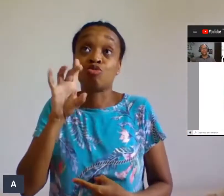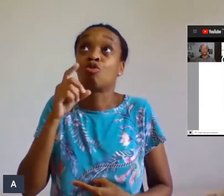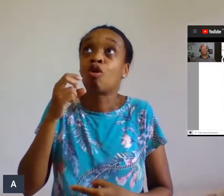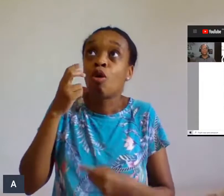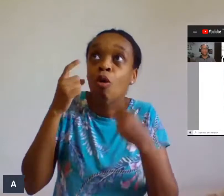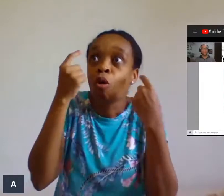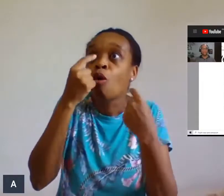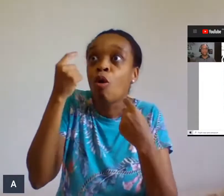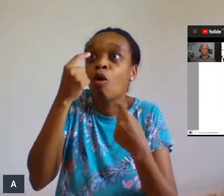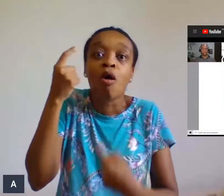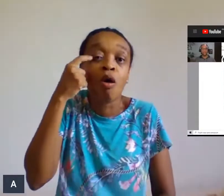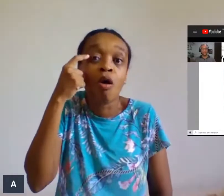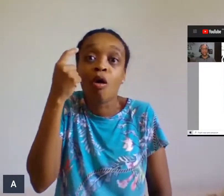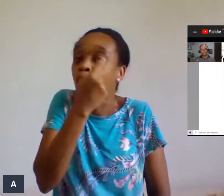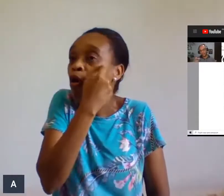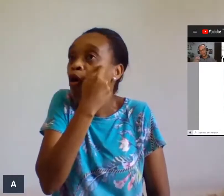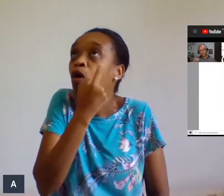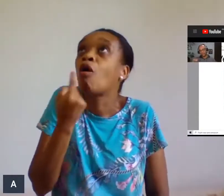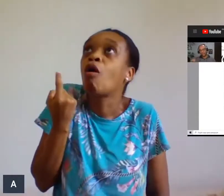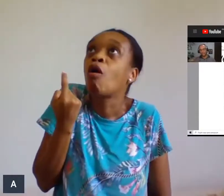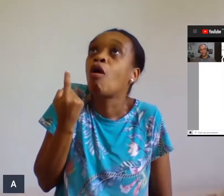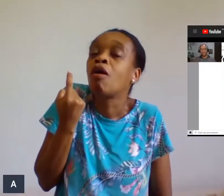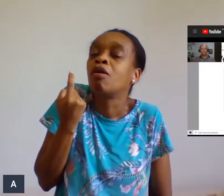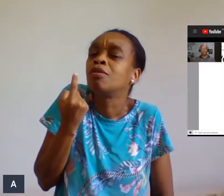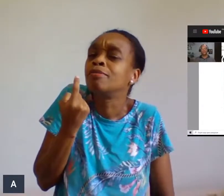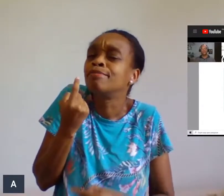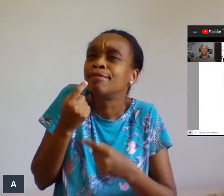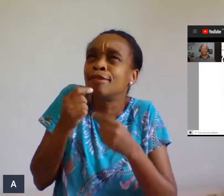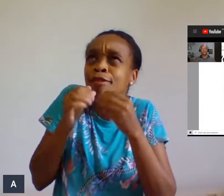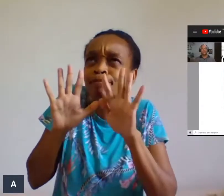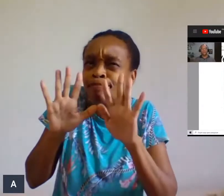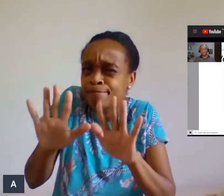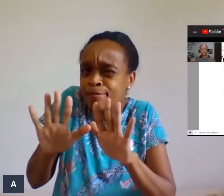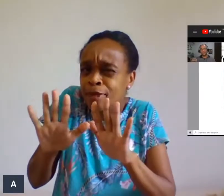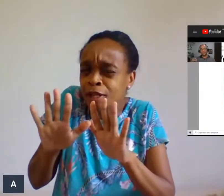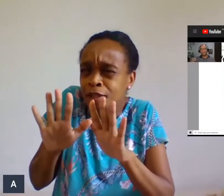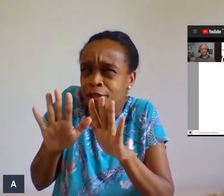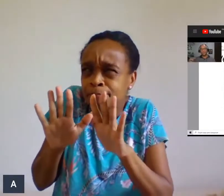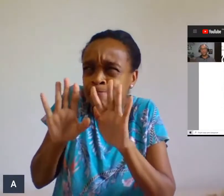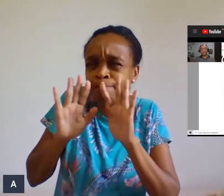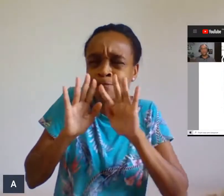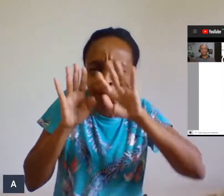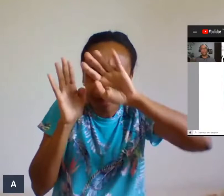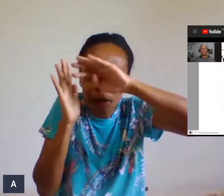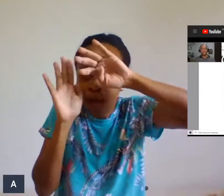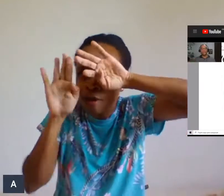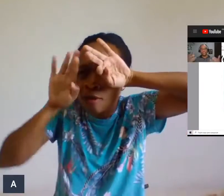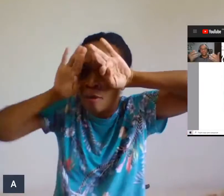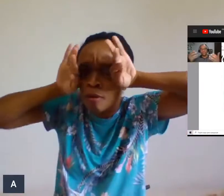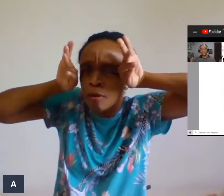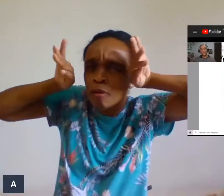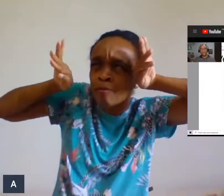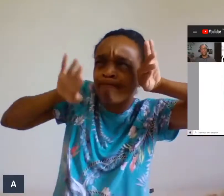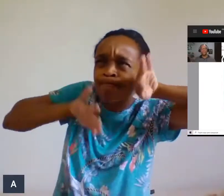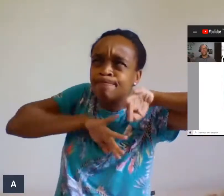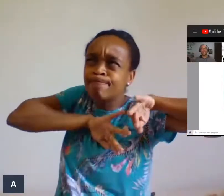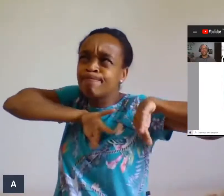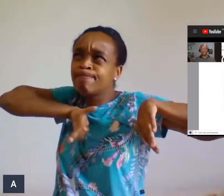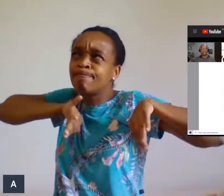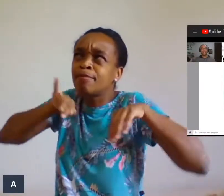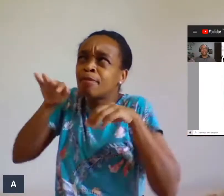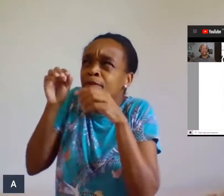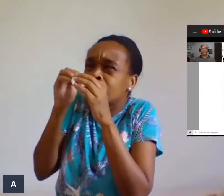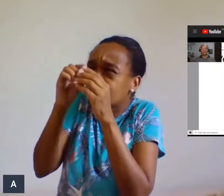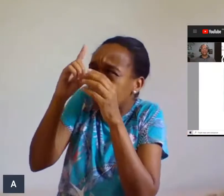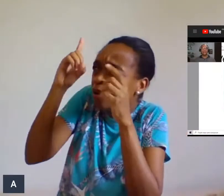os olhos humanos. Afaste um pouquinho o véu, afaste um pouquinho o véu que te impede de